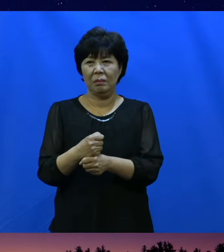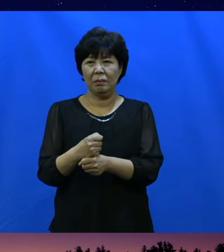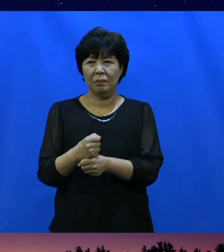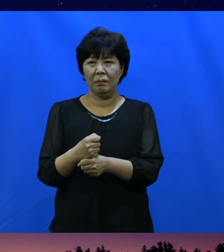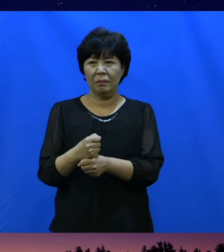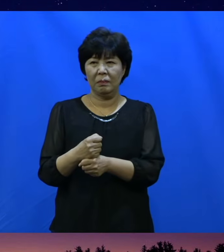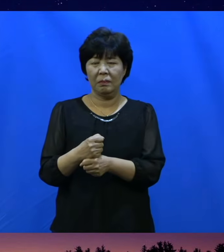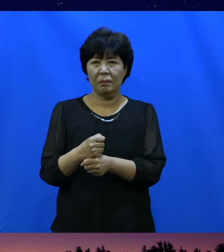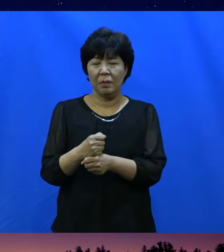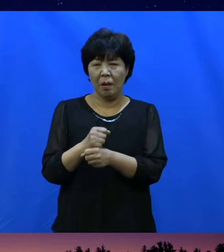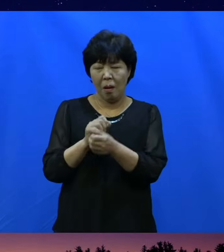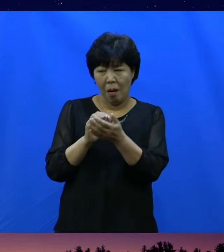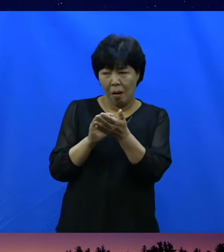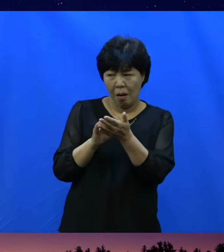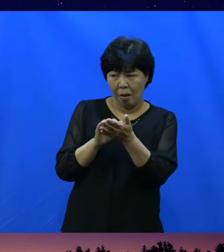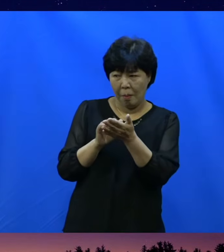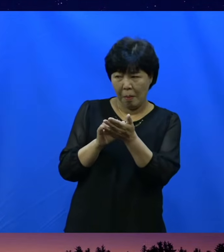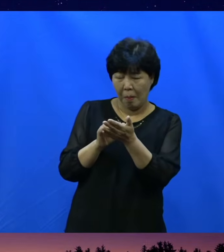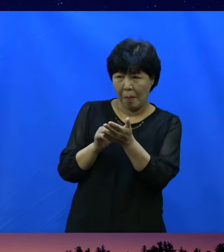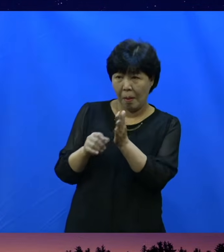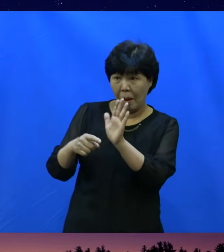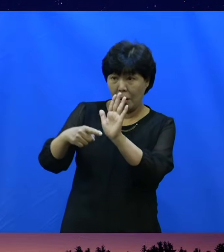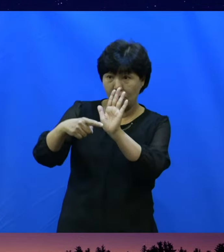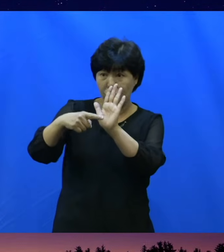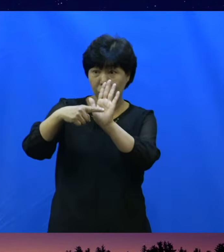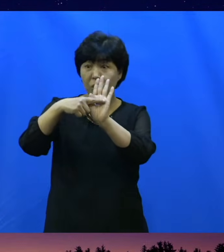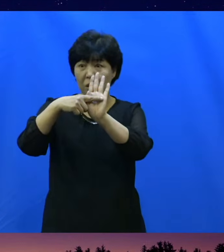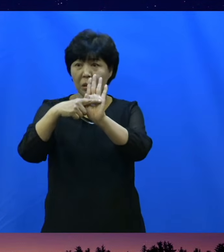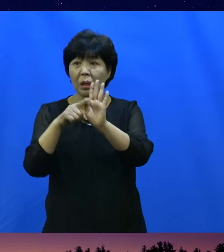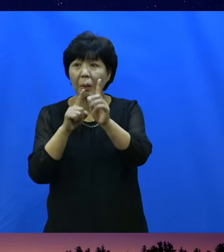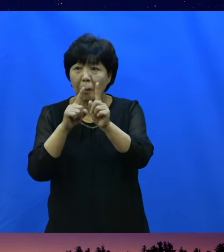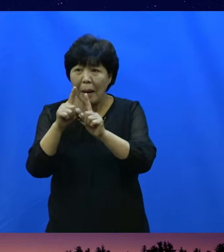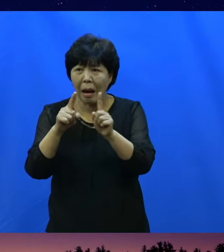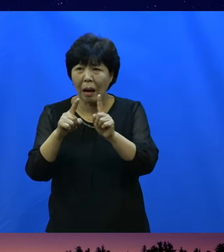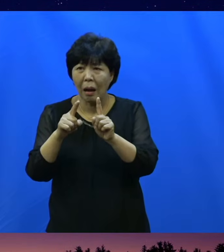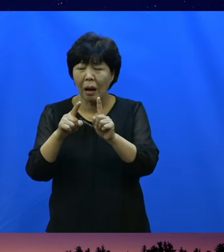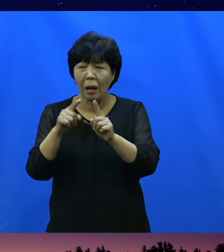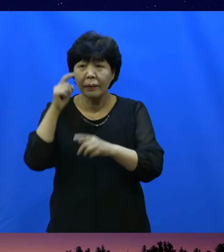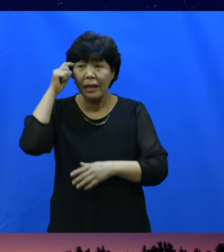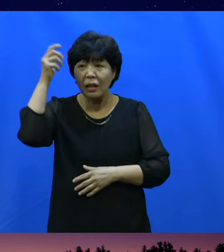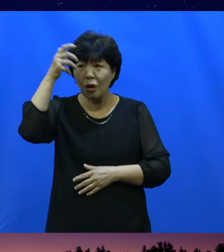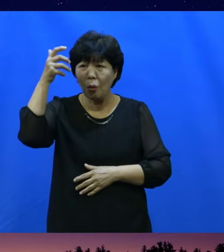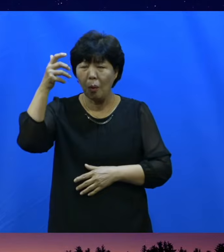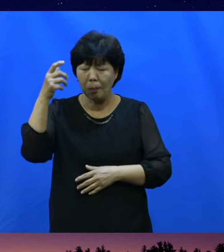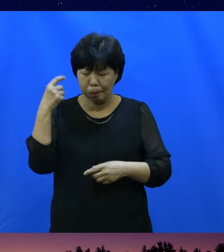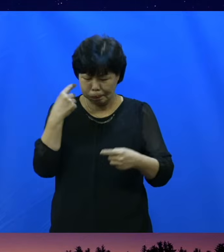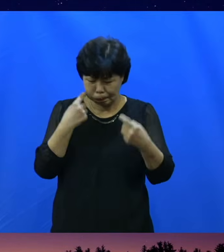은밀하게 파고 들어오는 부정적인 말이 비수처럼 내 영혼에 꽂혀버리는 거예요.